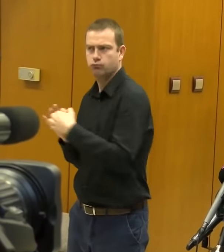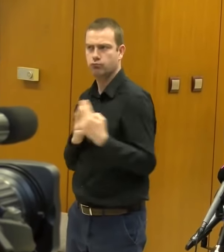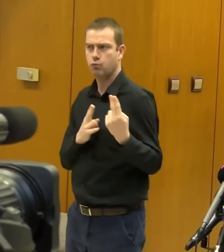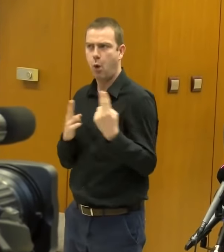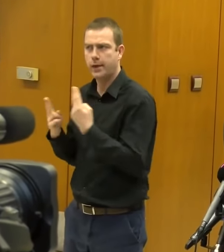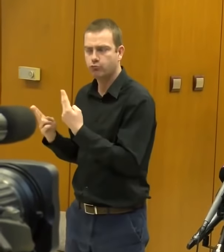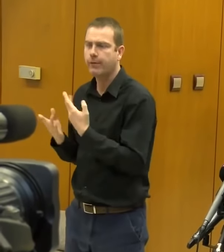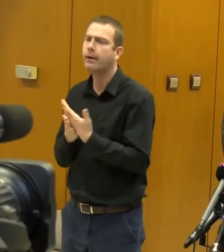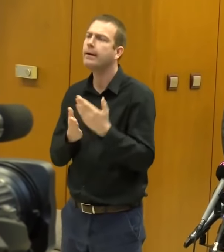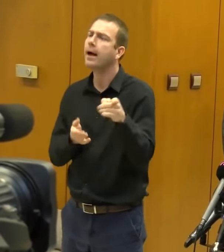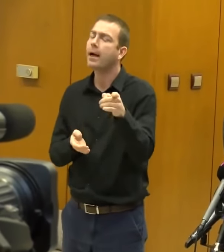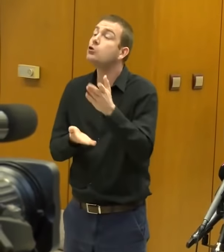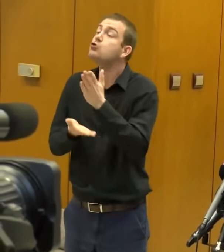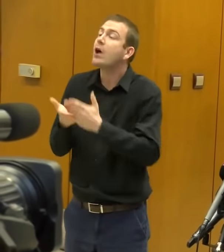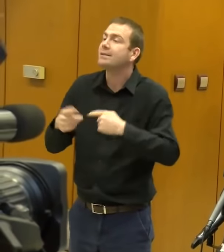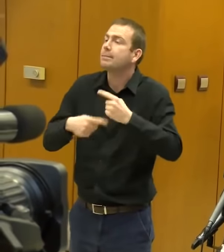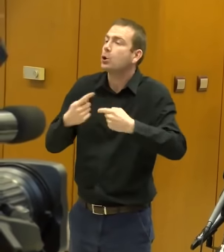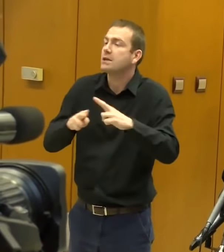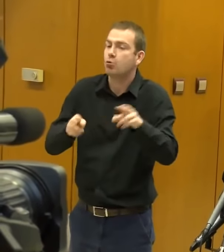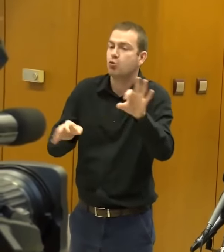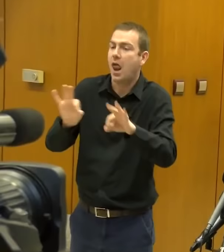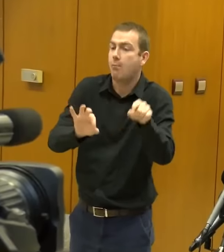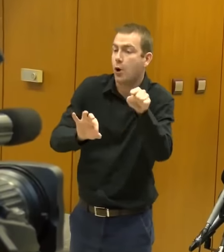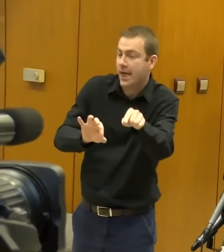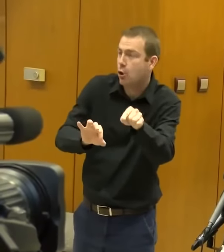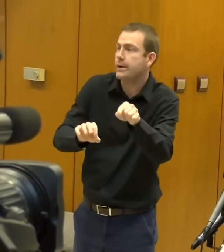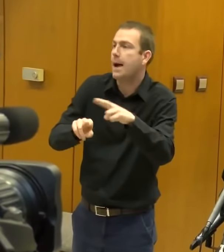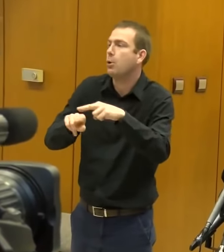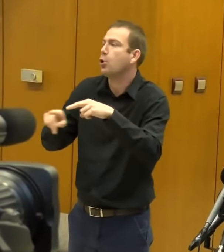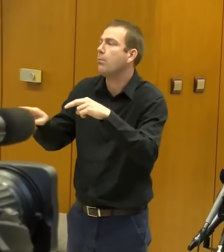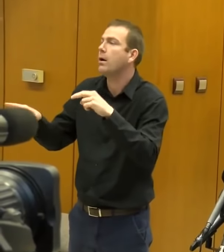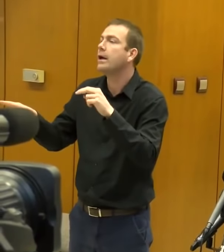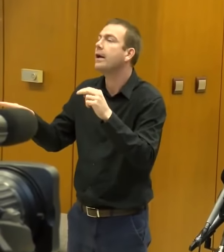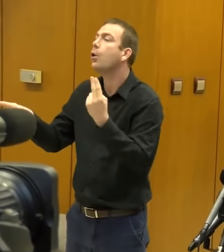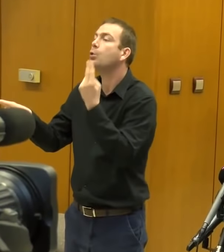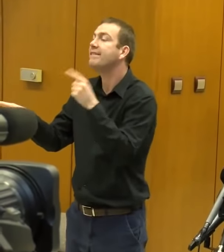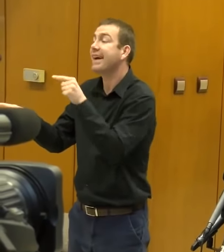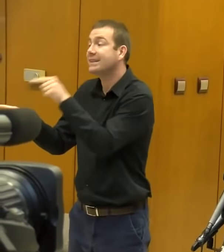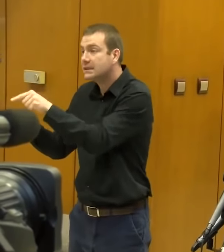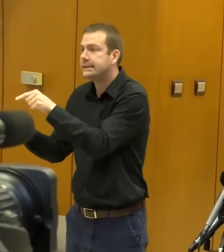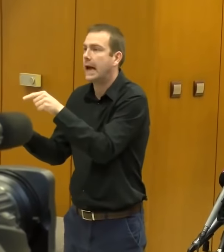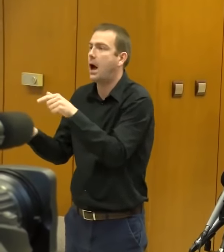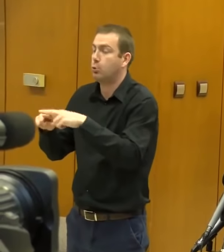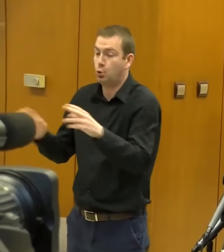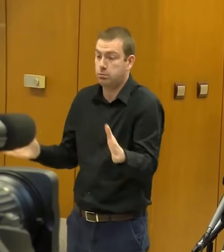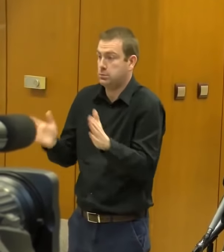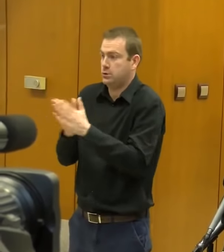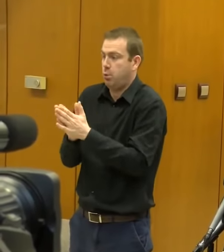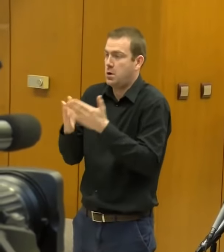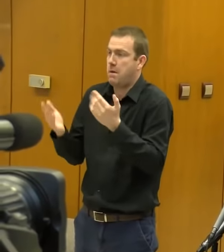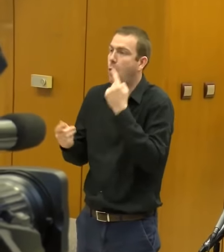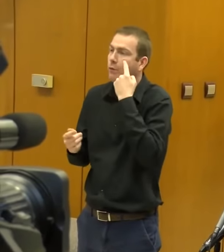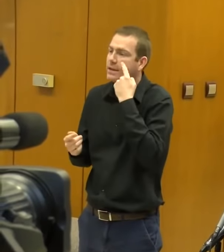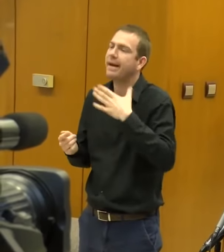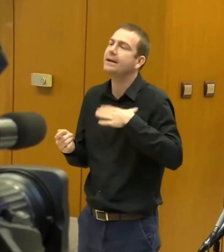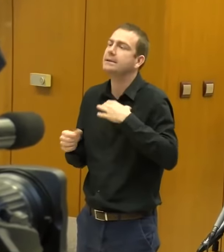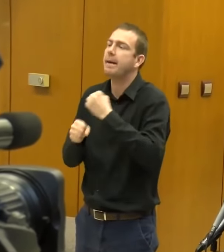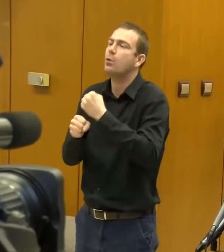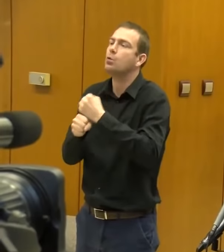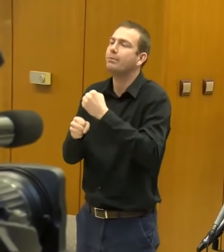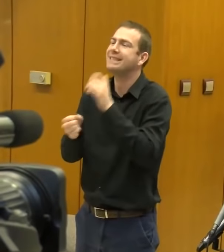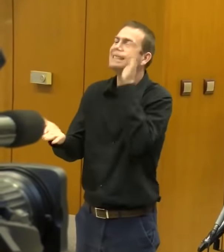vykonali laboratória, časť by urobili napríklad dnešné tie univerzitné kapacity, sa postupne dostať cieľovo na tých 3000.